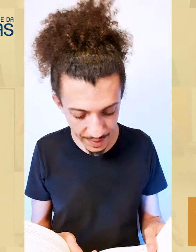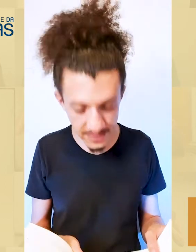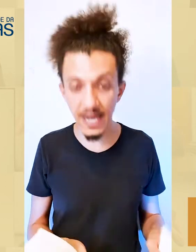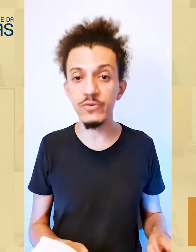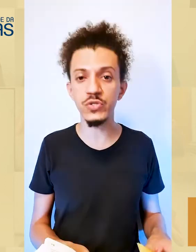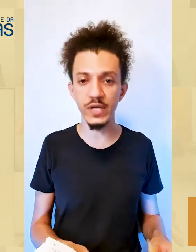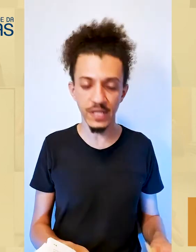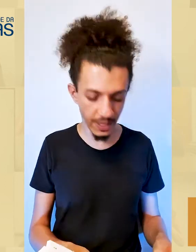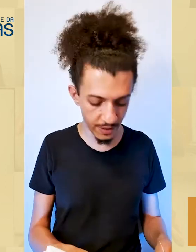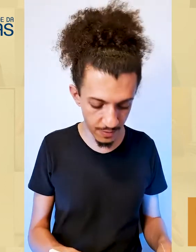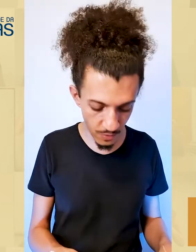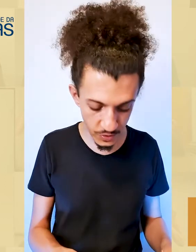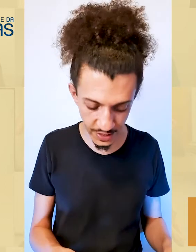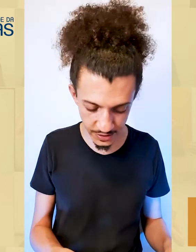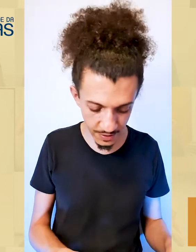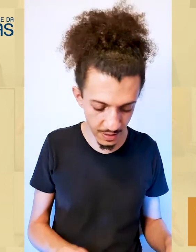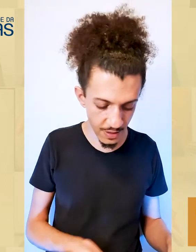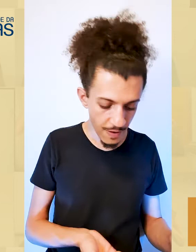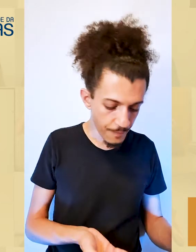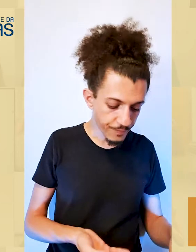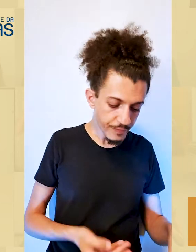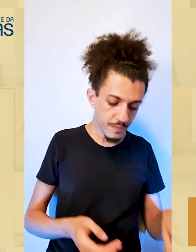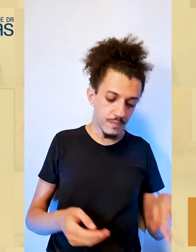seria o aprendizado de sua escrita. Ou seja,